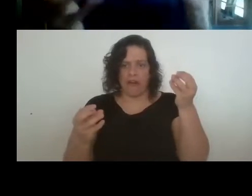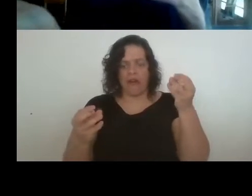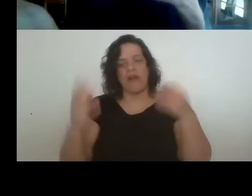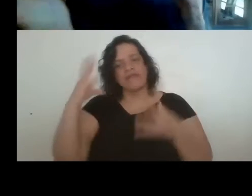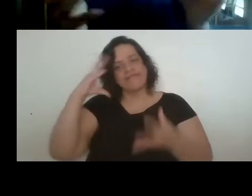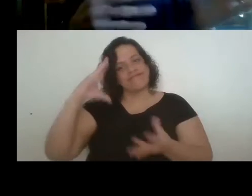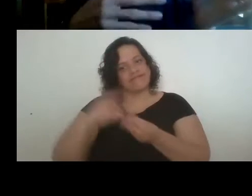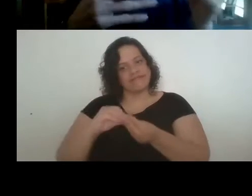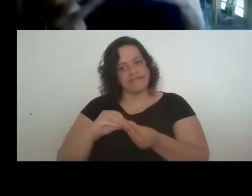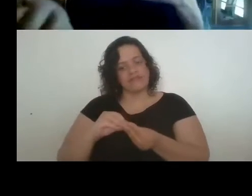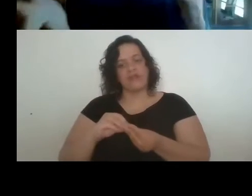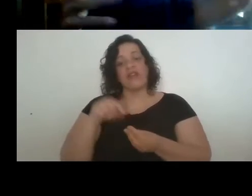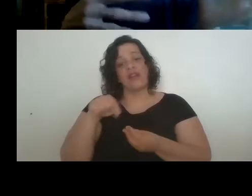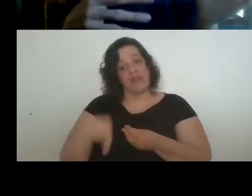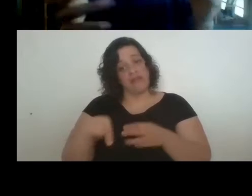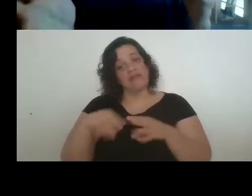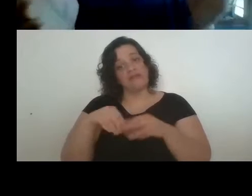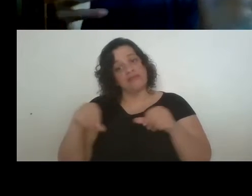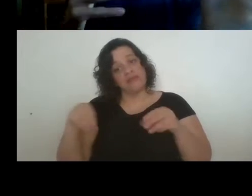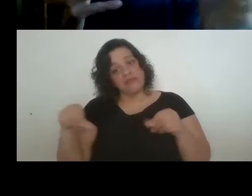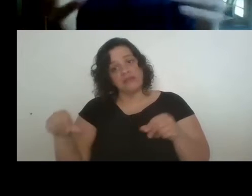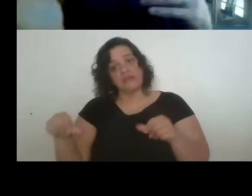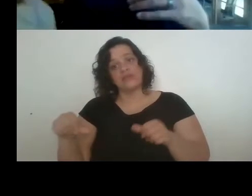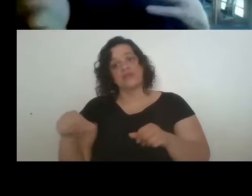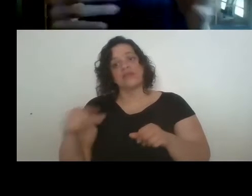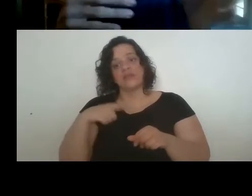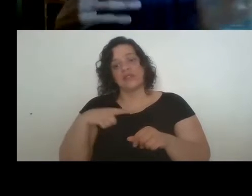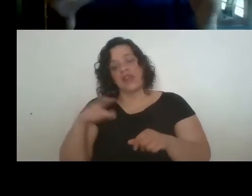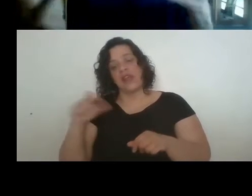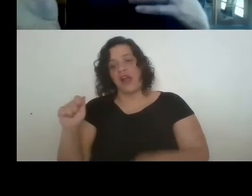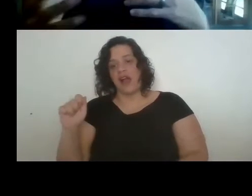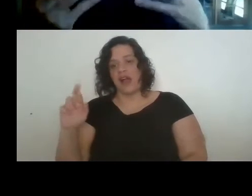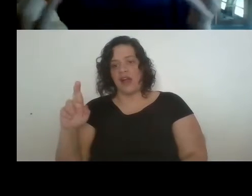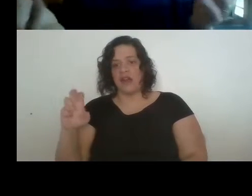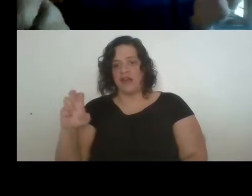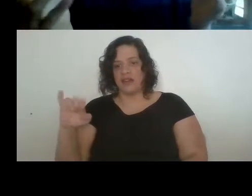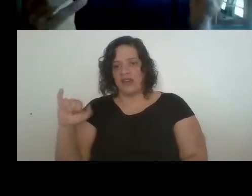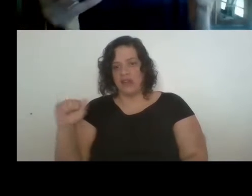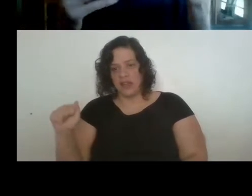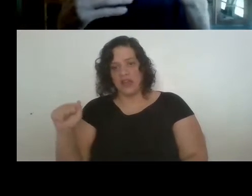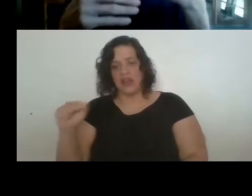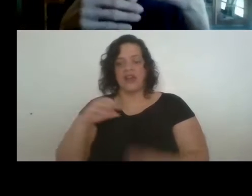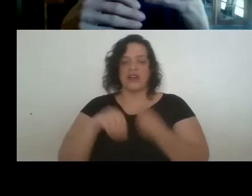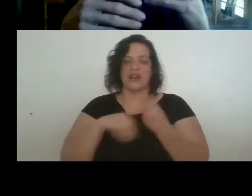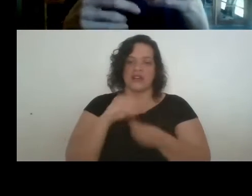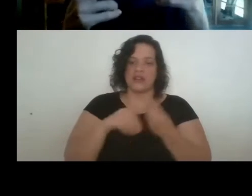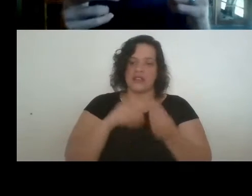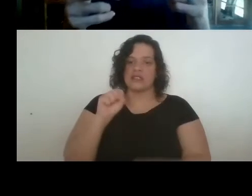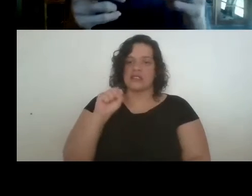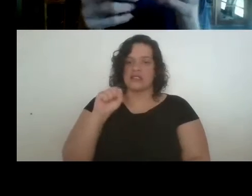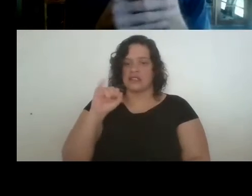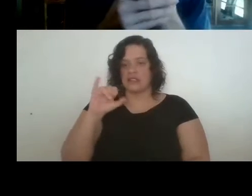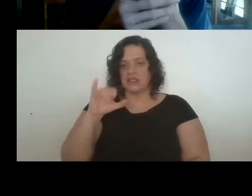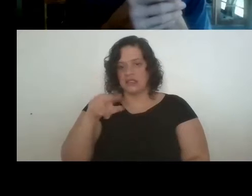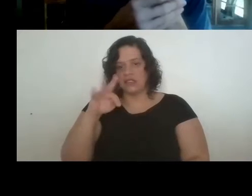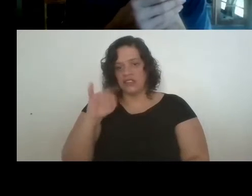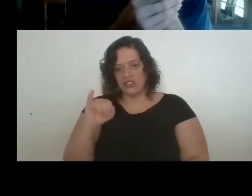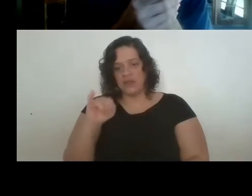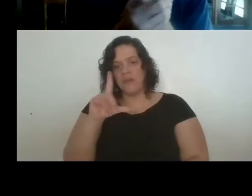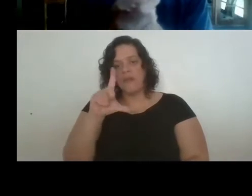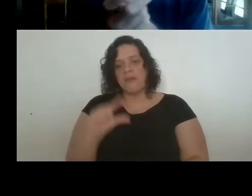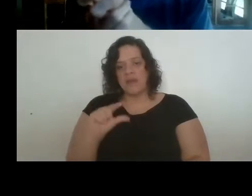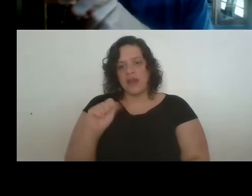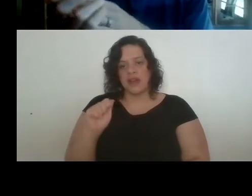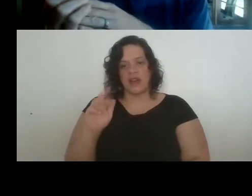que provavelmente tem uma concentração maior de areia ou uma mistura de areia com silt com uma proporção de argila menor. Pode seguir a próxima,